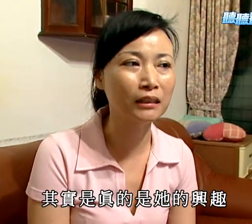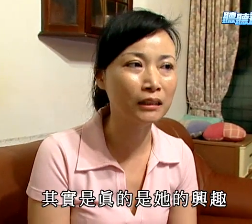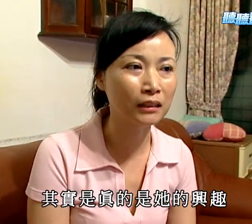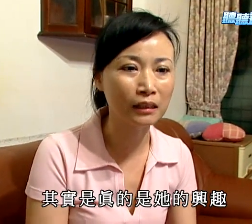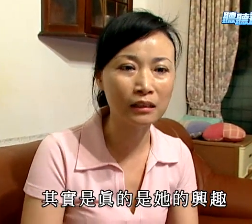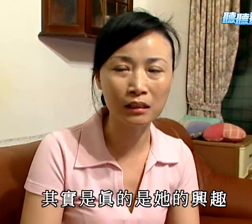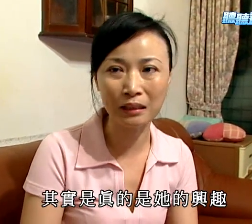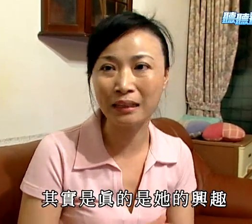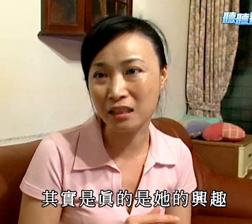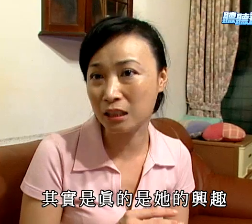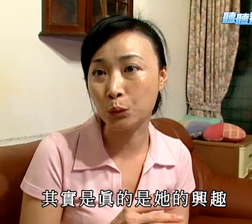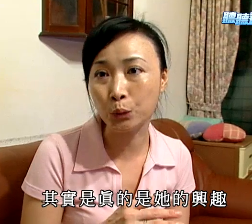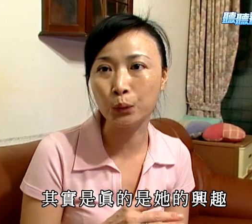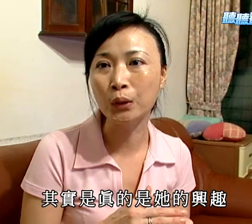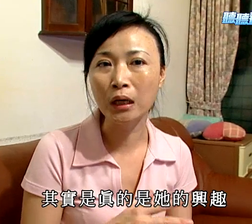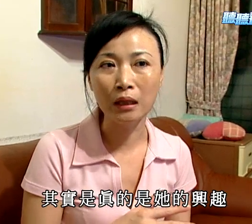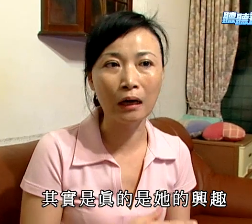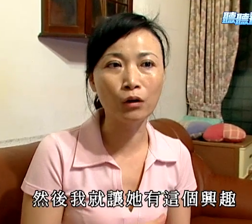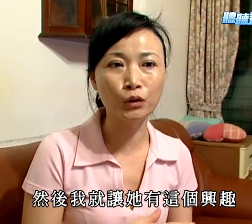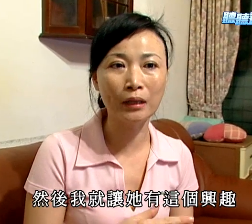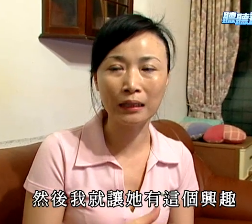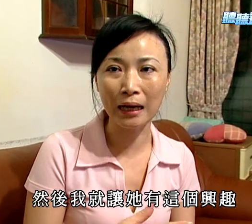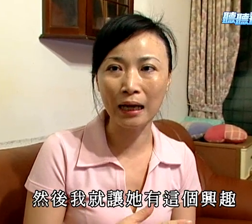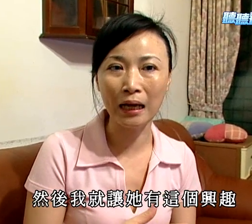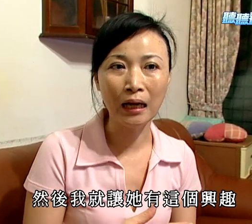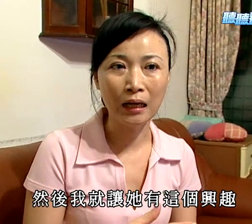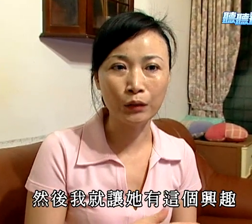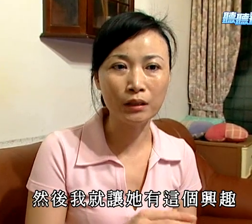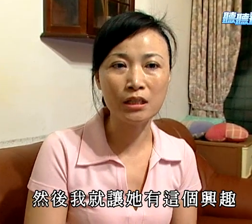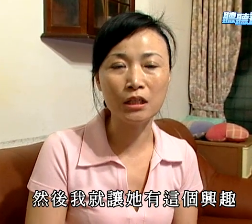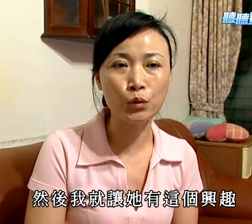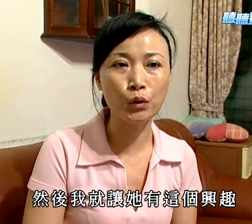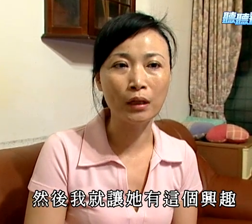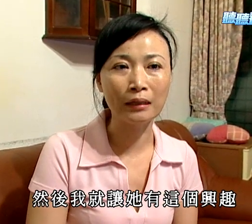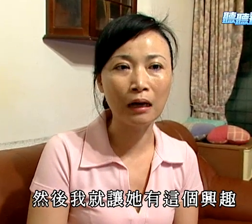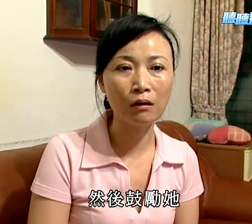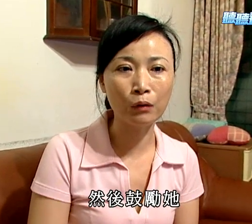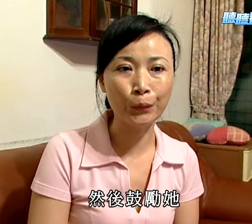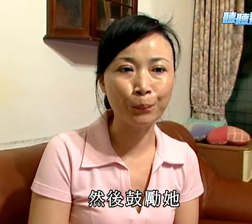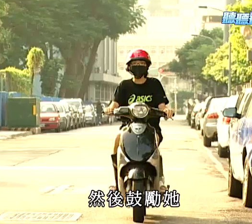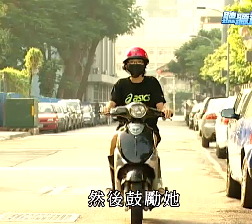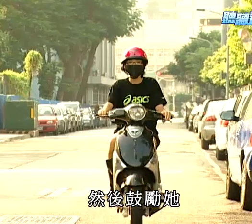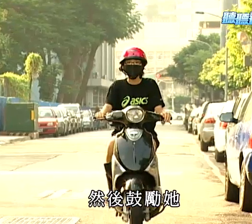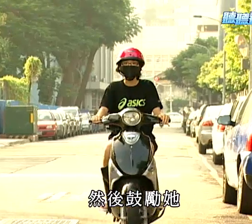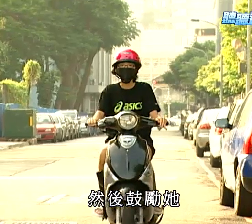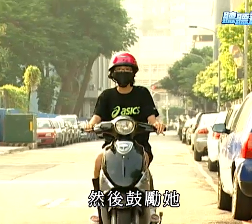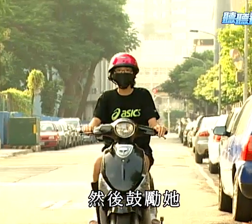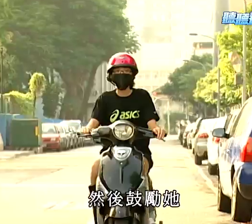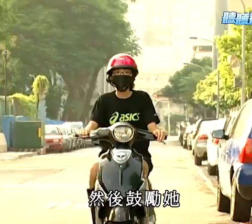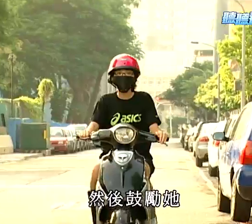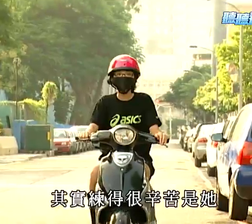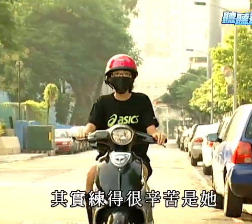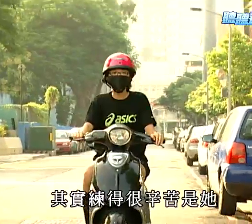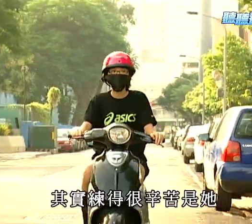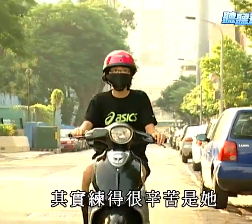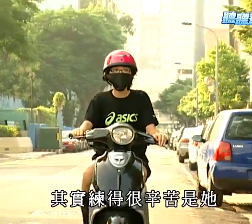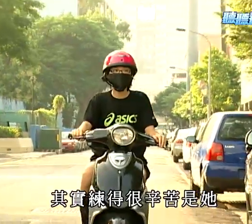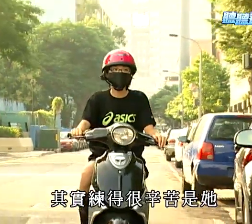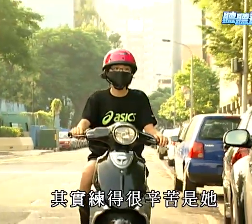是真的是他的兴趣，然后就让他有这个兴趣，然后鼓励他。其实练得很辛苦